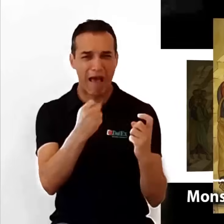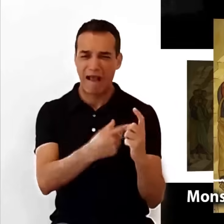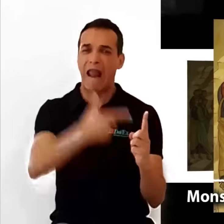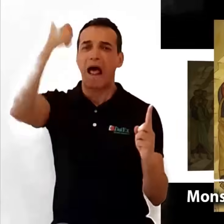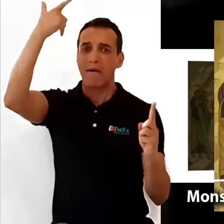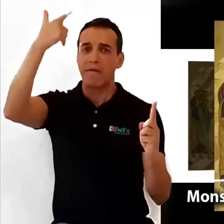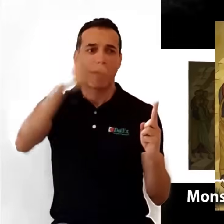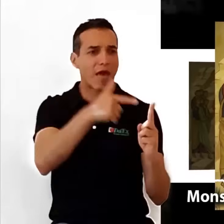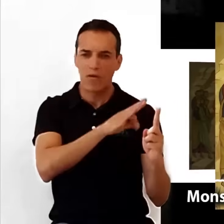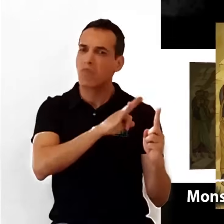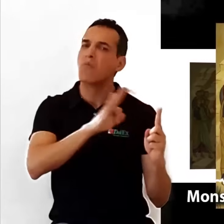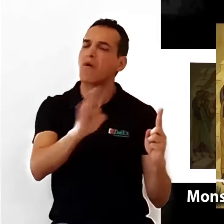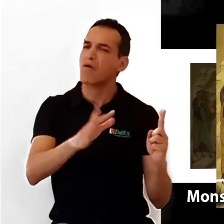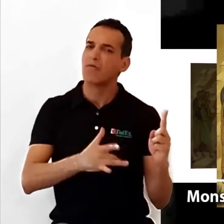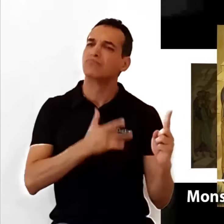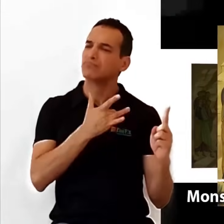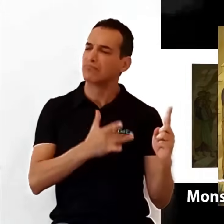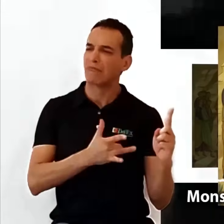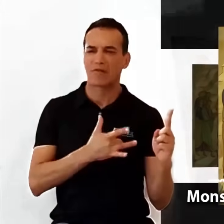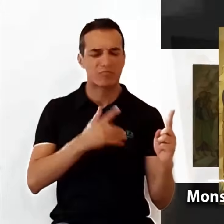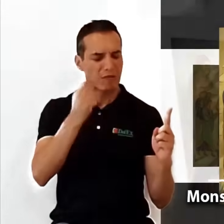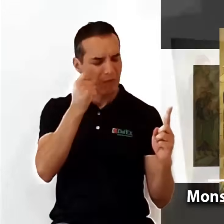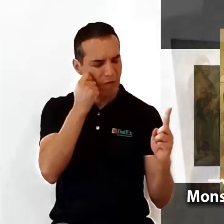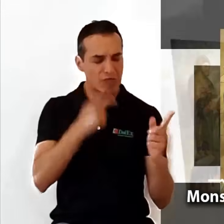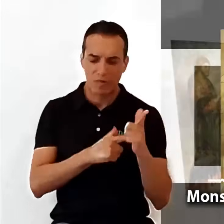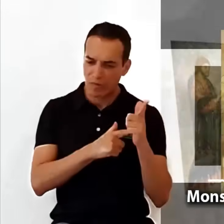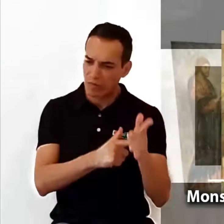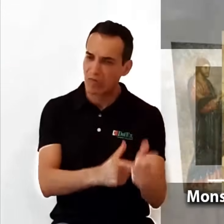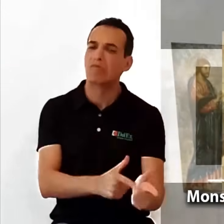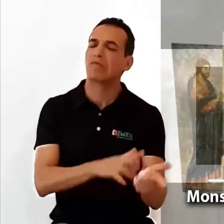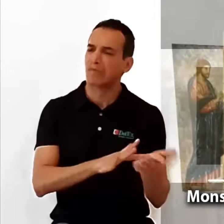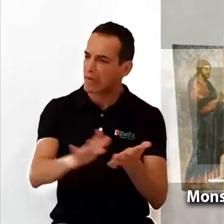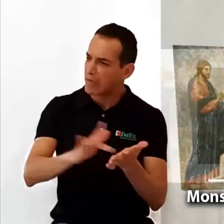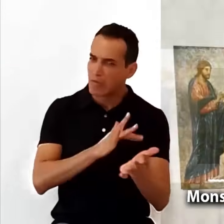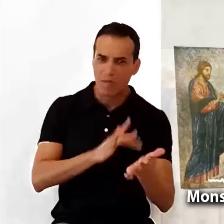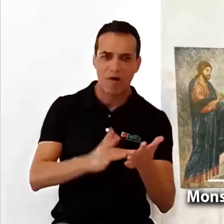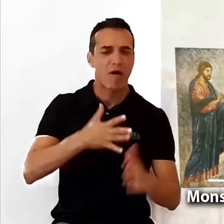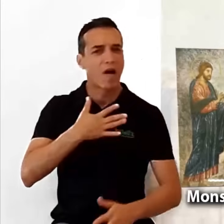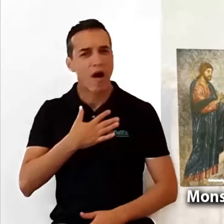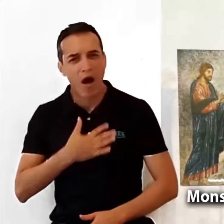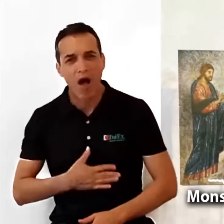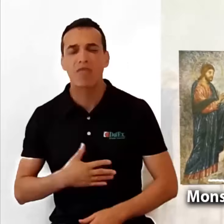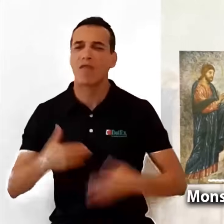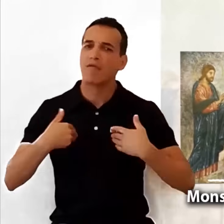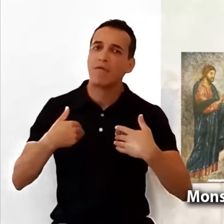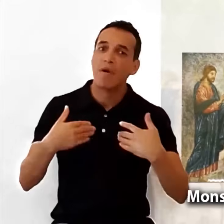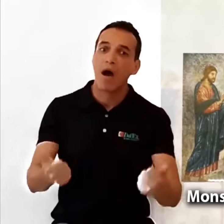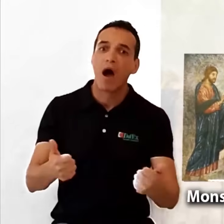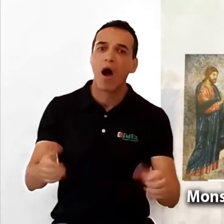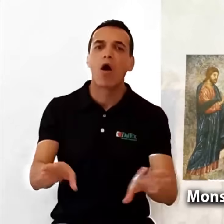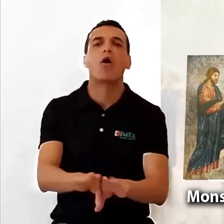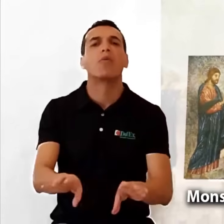sentimientos de solidaridad, de justicia y de comprensión. Esto es obra